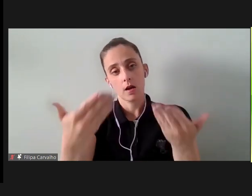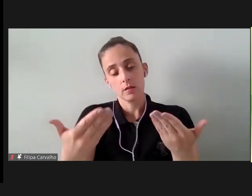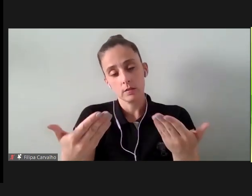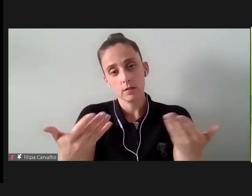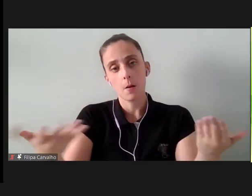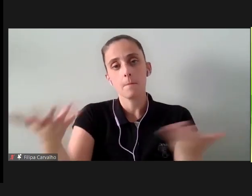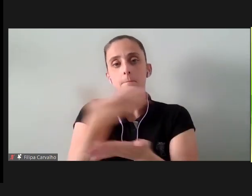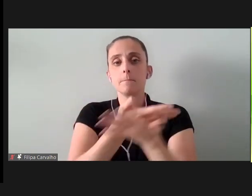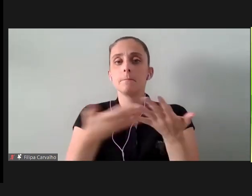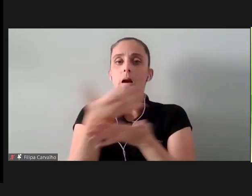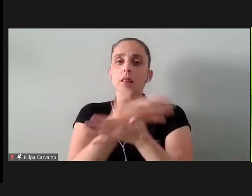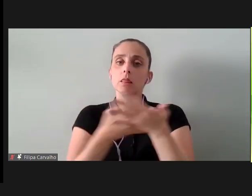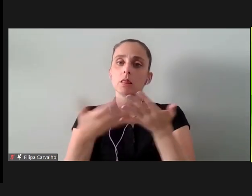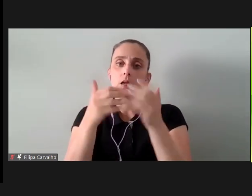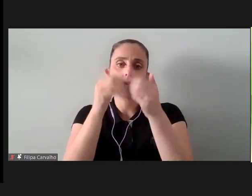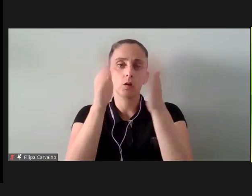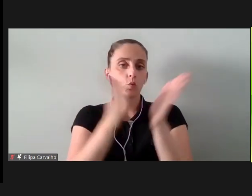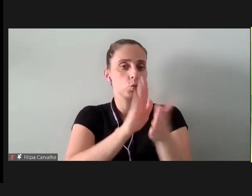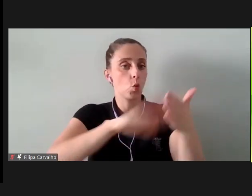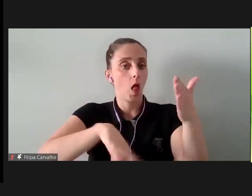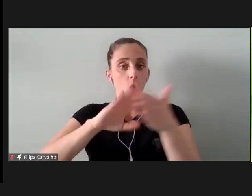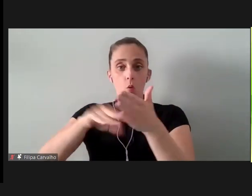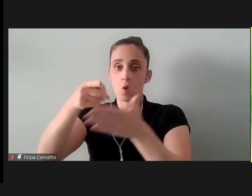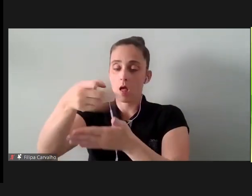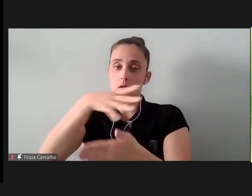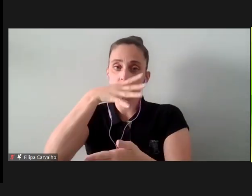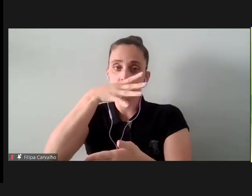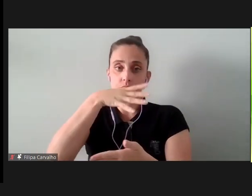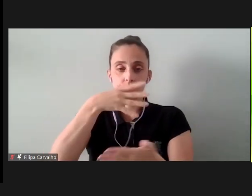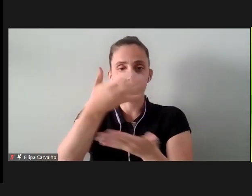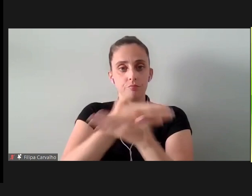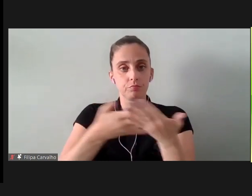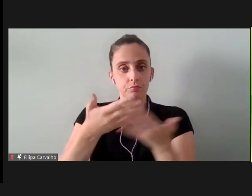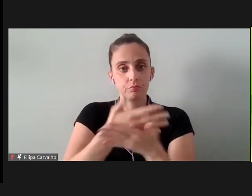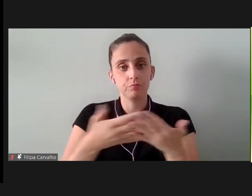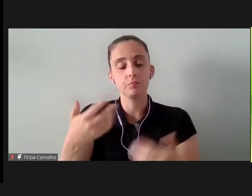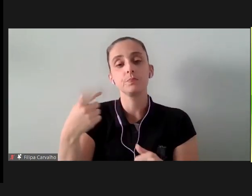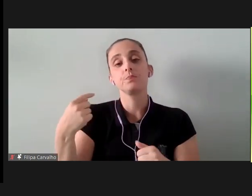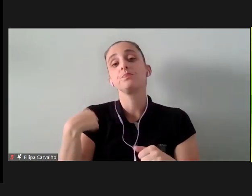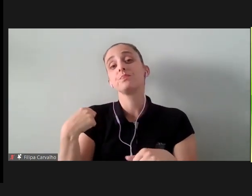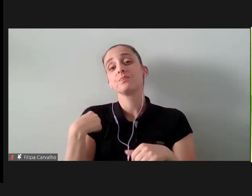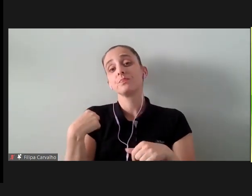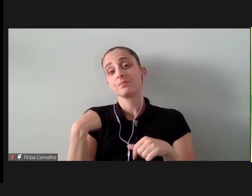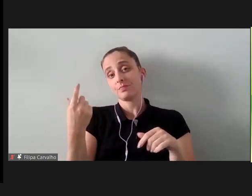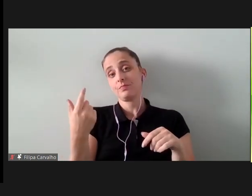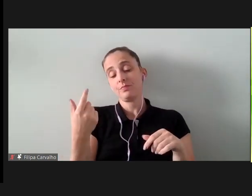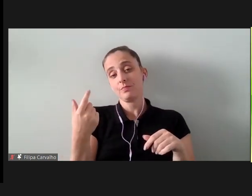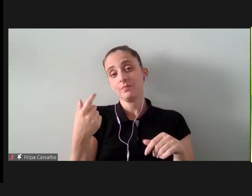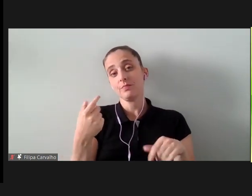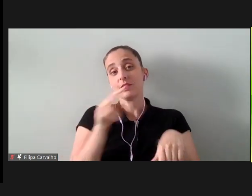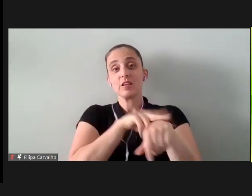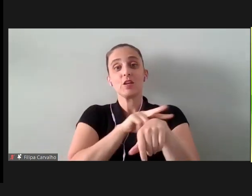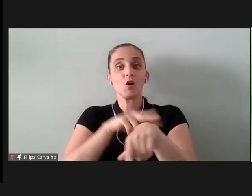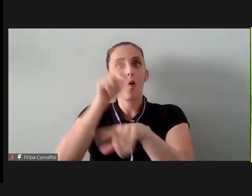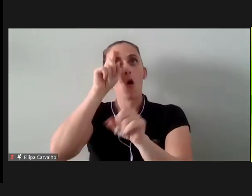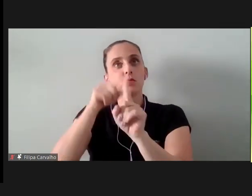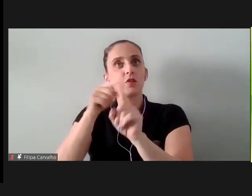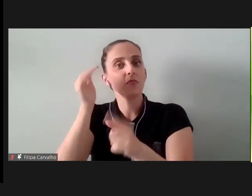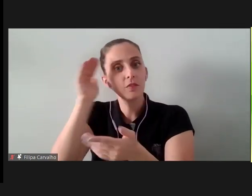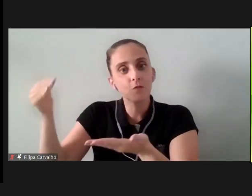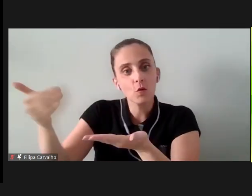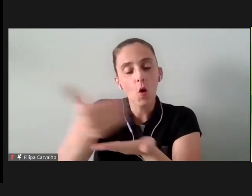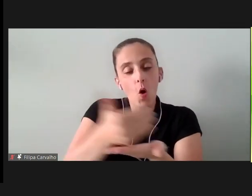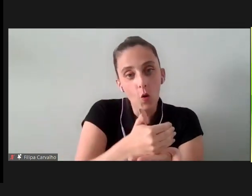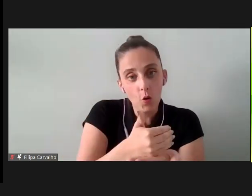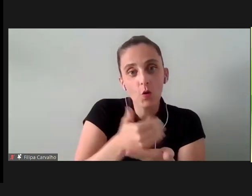partilha dos colegas do painel. Vim com um mandato principalmente de auscultação, porque